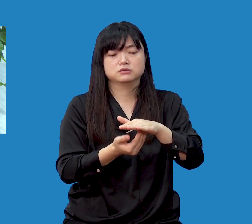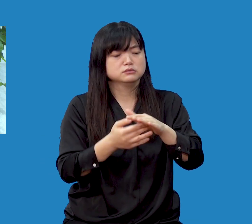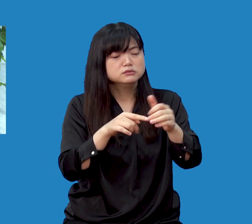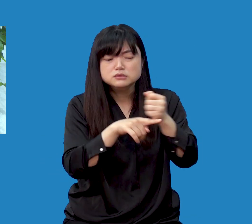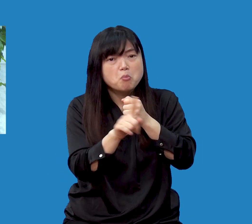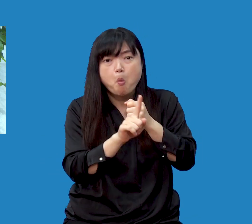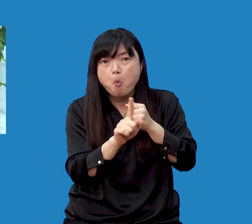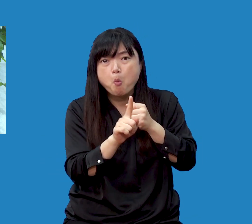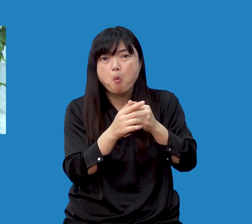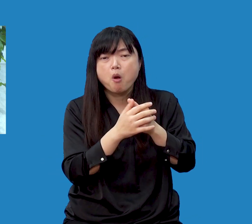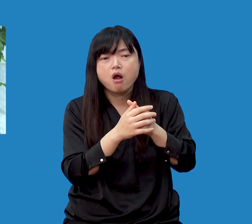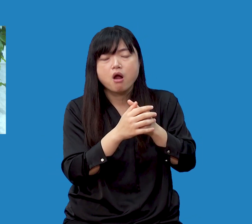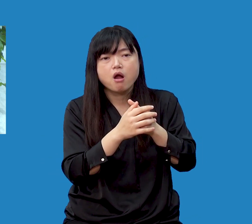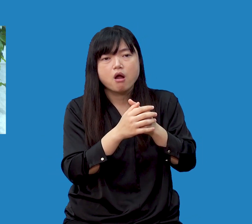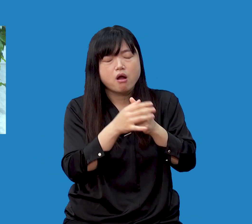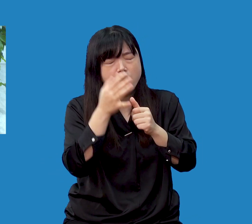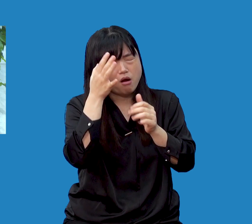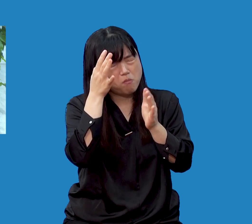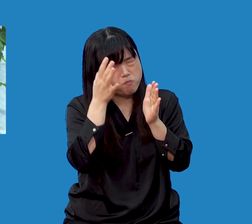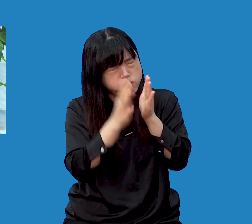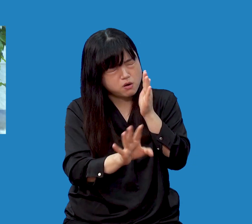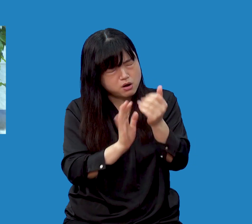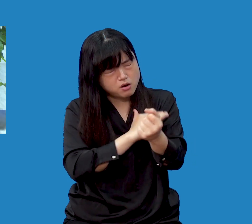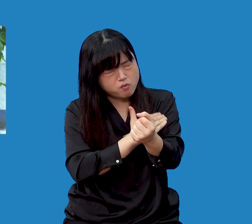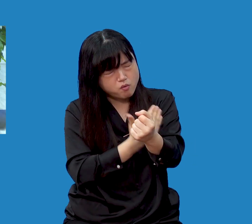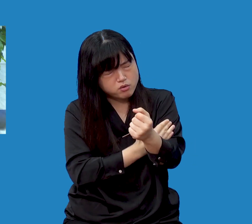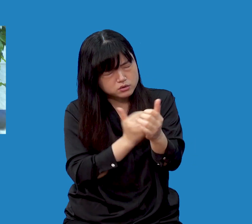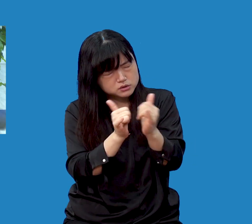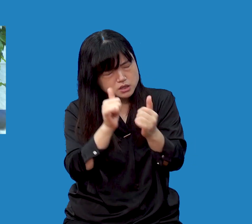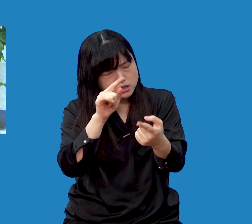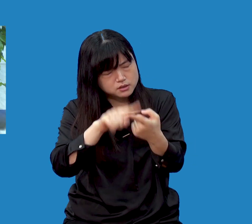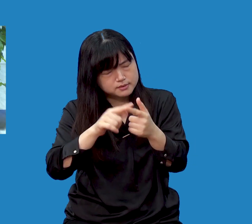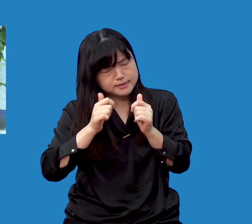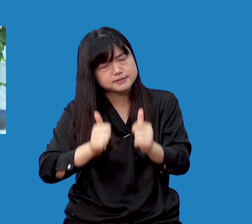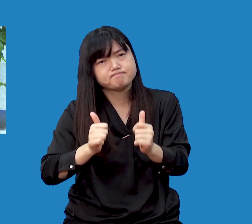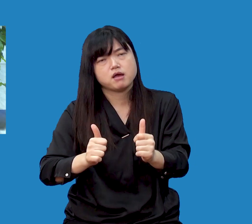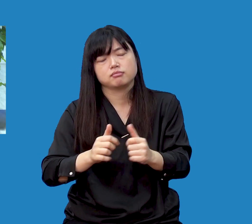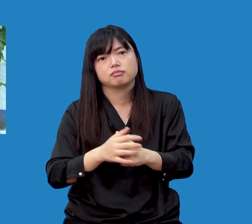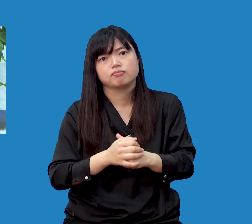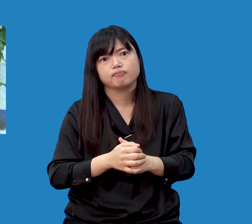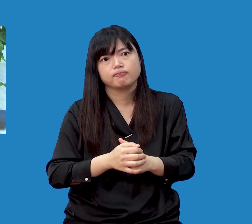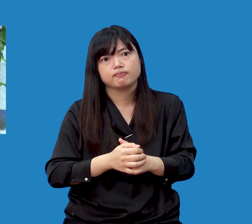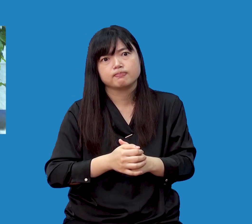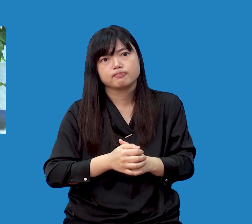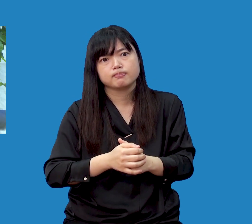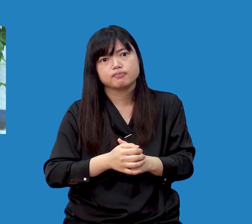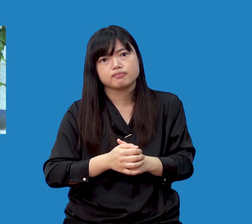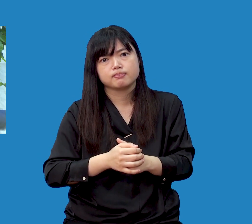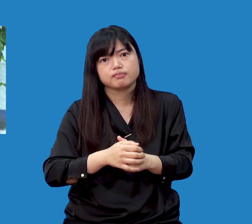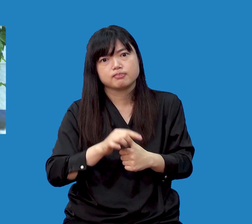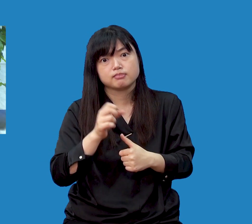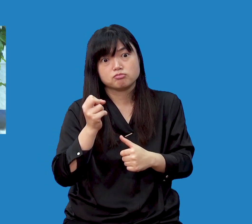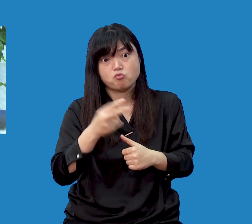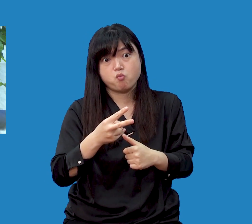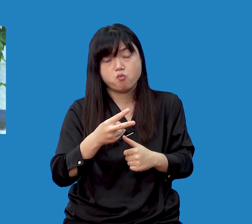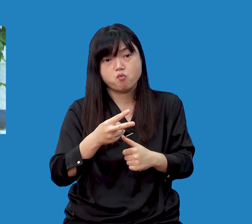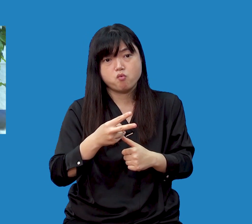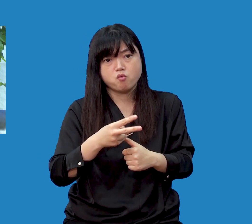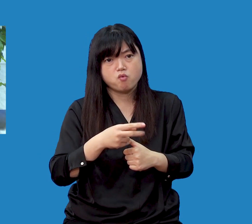뜻이 무엇입니까? 포악한 권력자들에 대한 심판입니다. 그리고 또